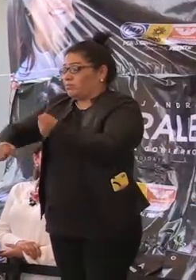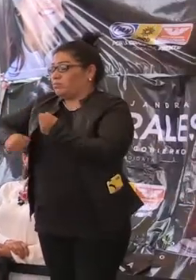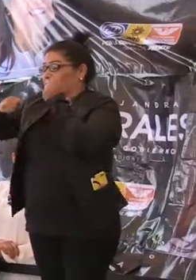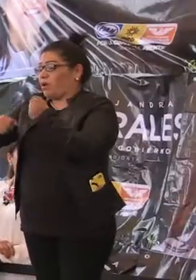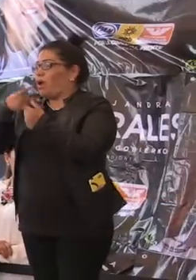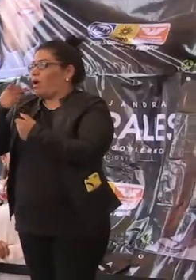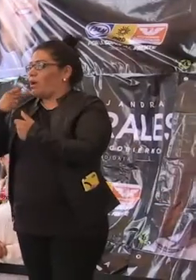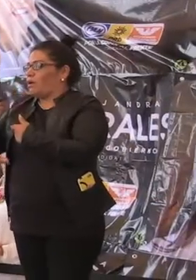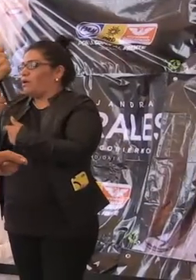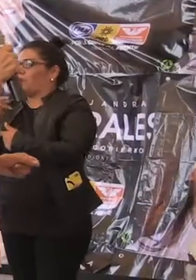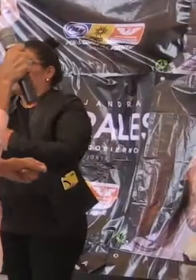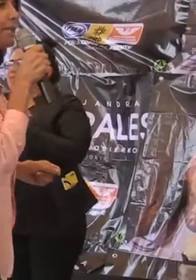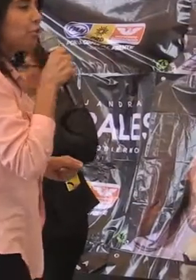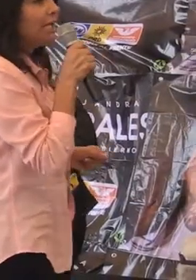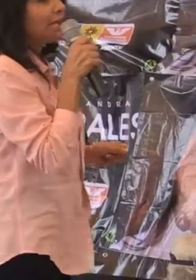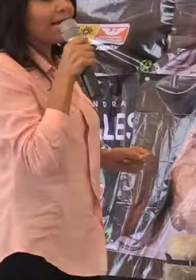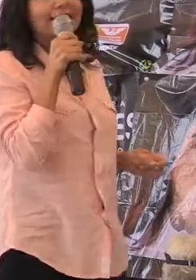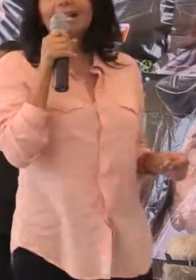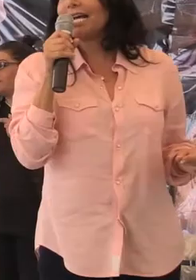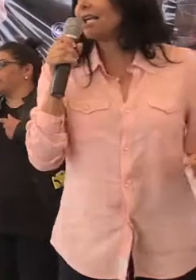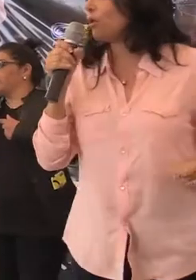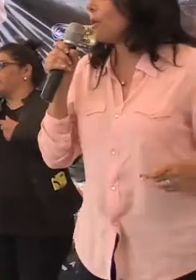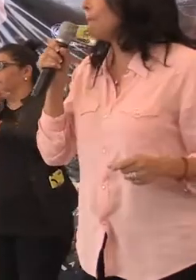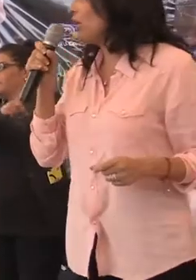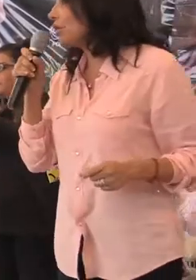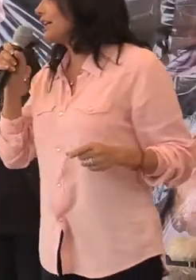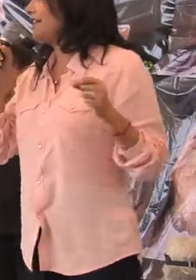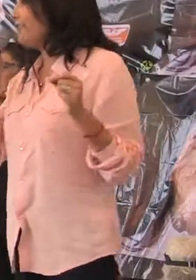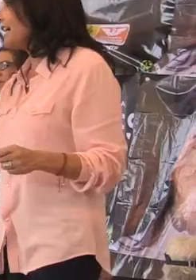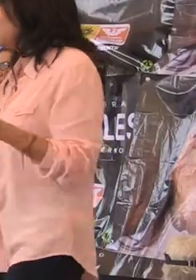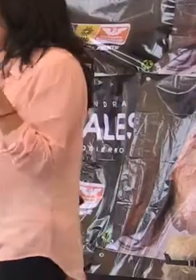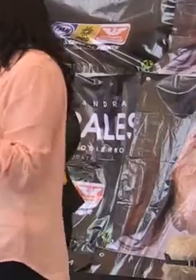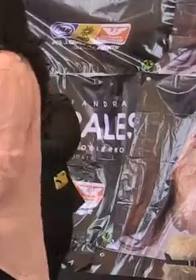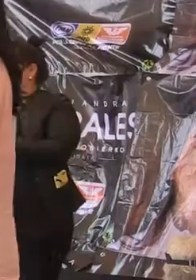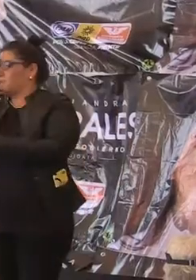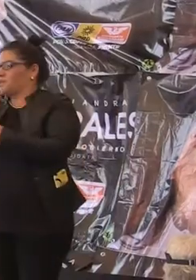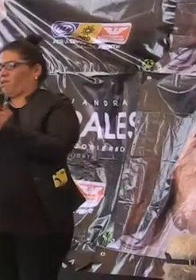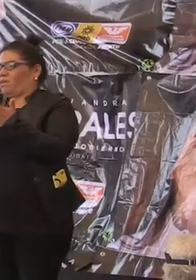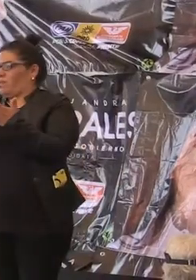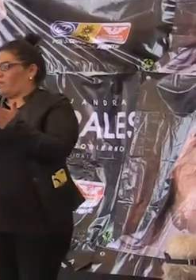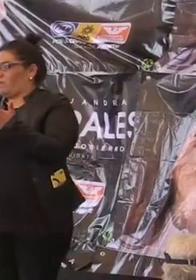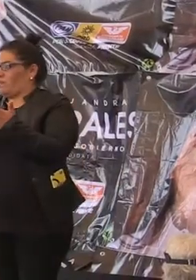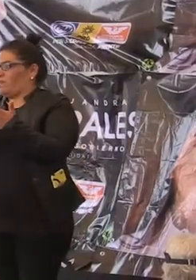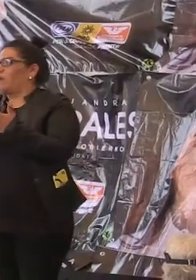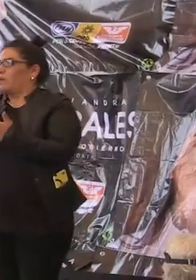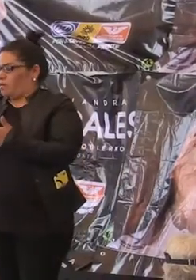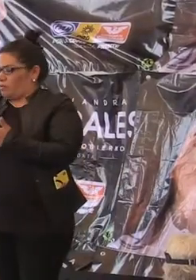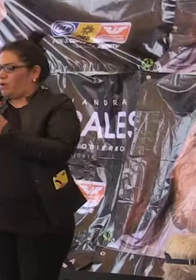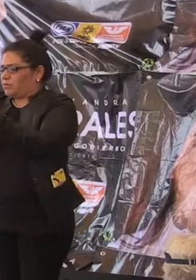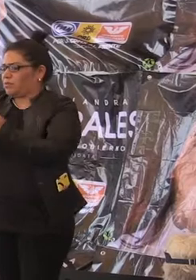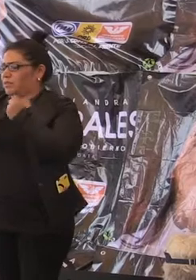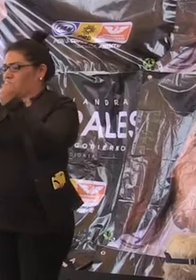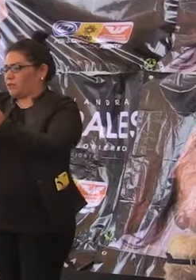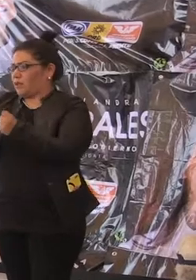Xochimilco, habla la gente para presumir al delegado peor calificado de toda la ciudad. Cuando hablamos de